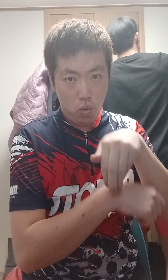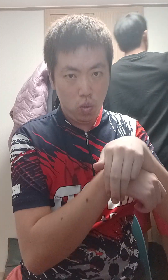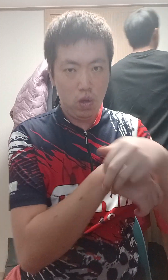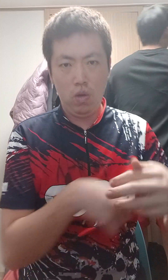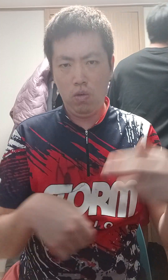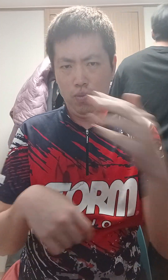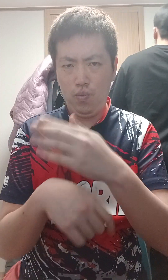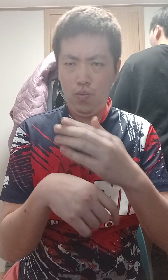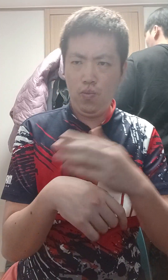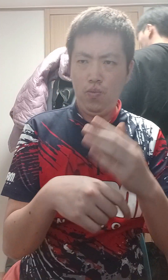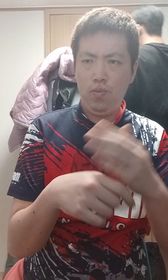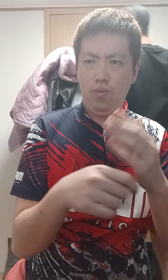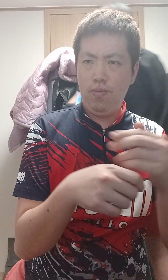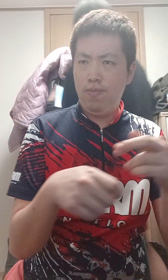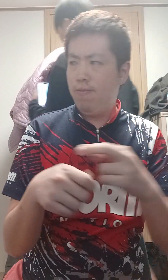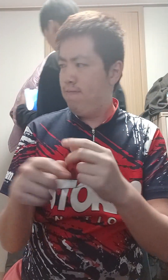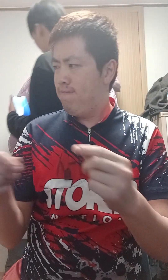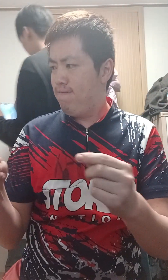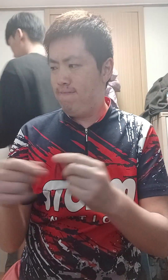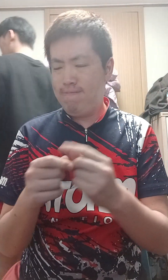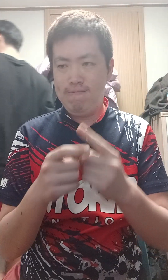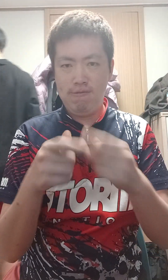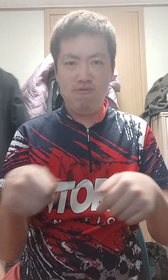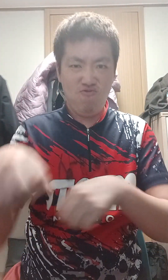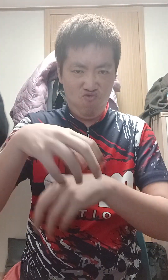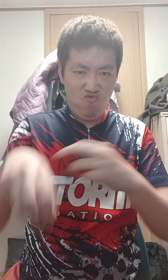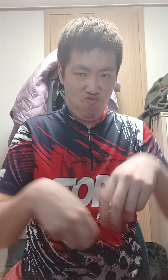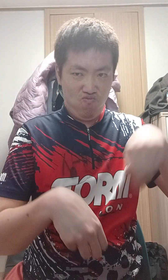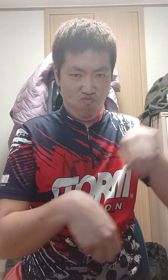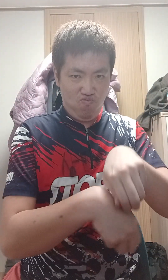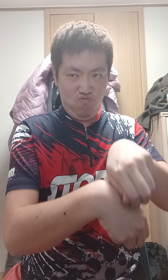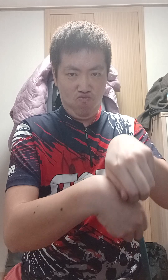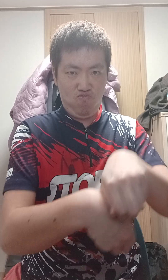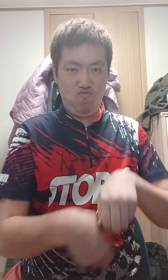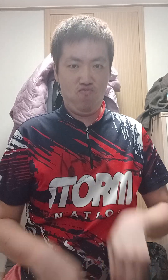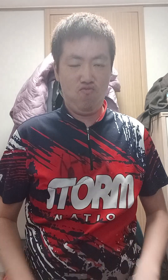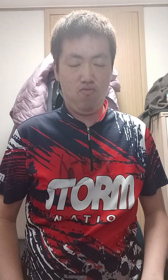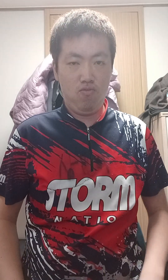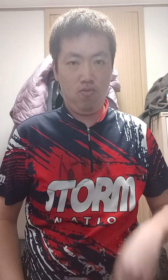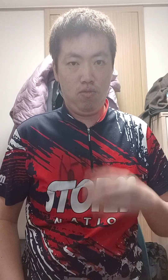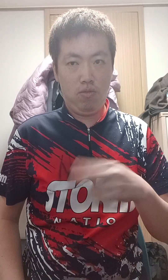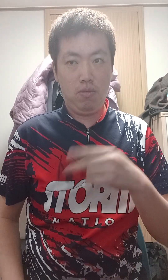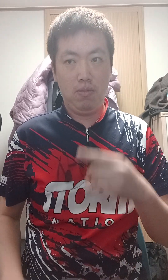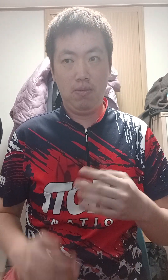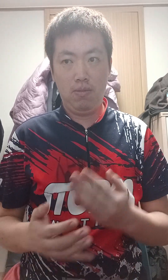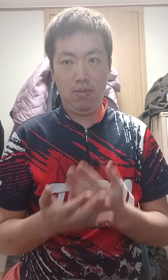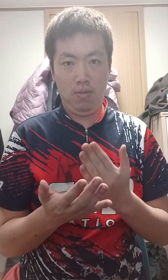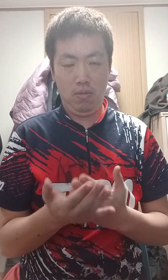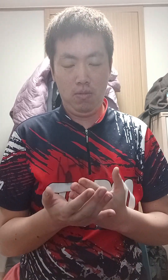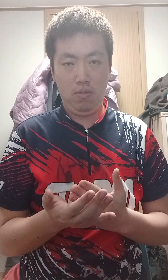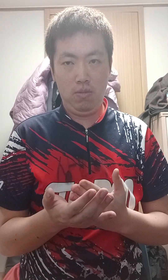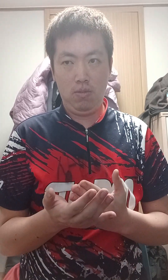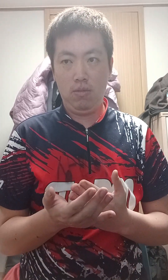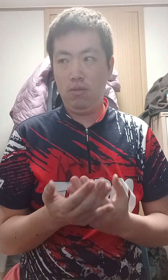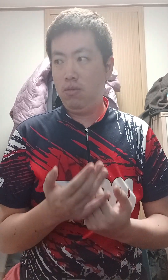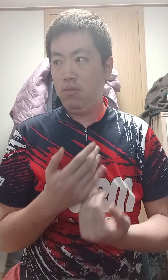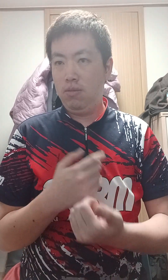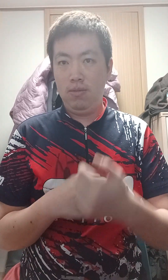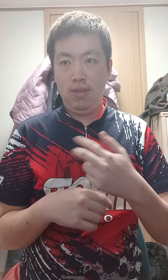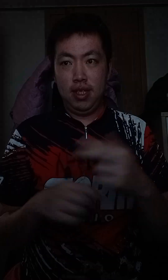줄이지 못하더니 그대로 울타리를 뚫습니다. 트럭은 5m 아래로 추락했고 그 충격으로 운전자는 차량